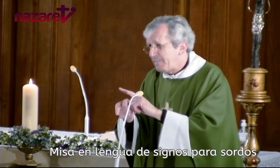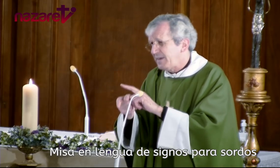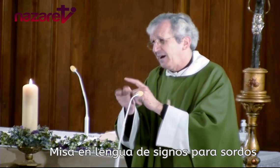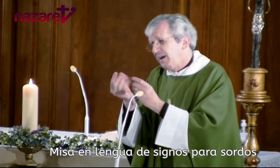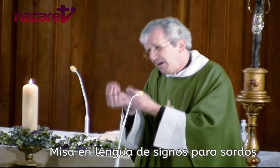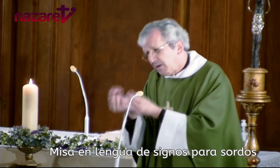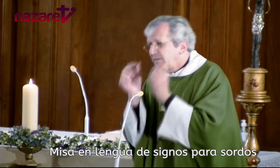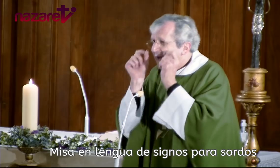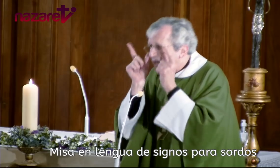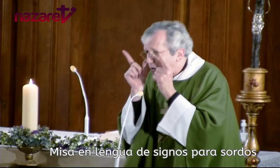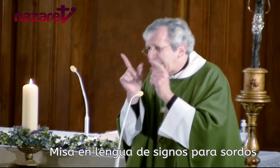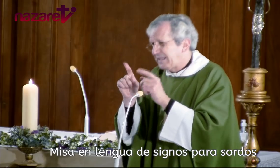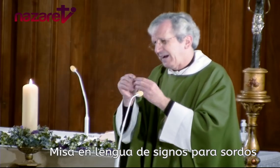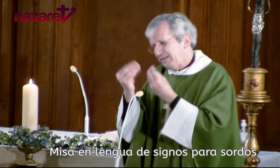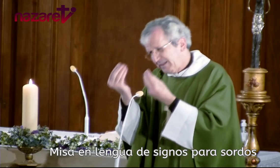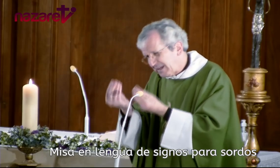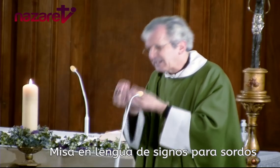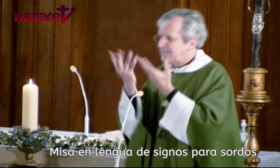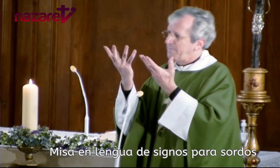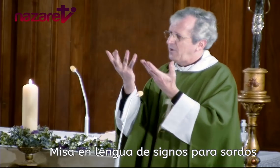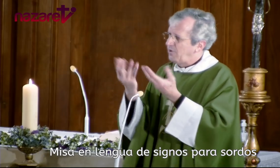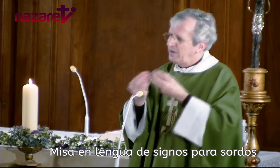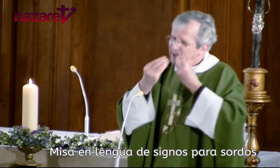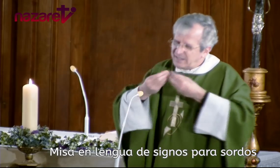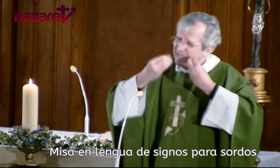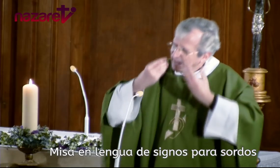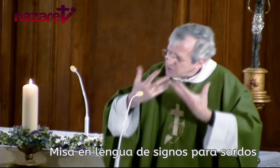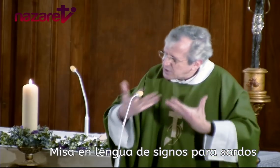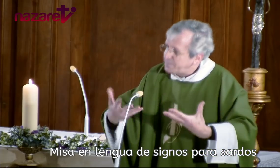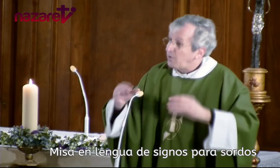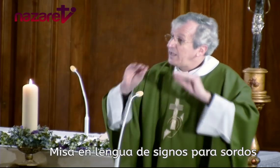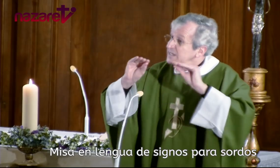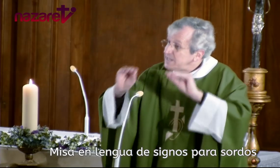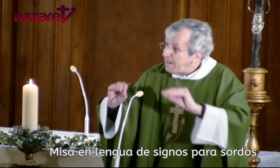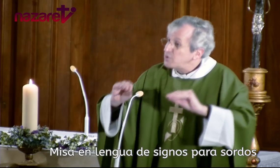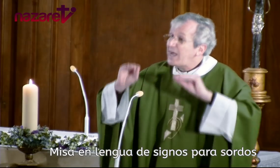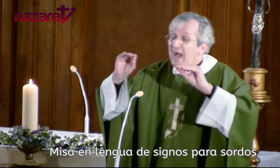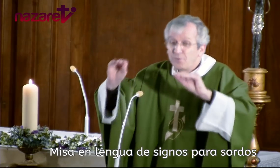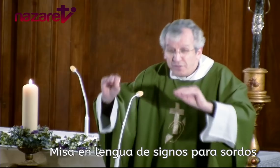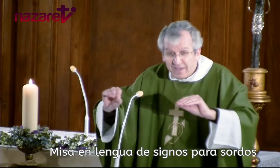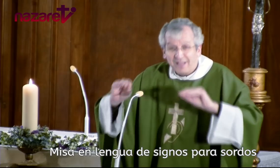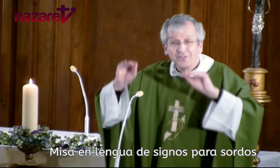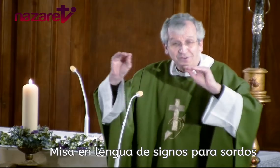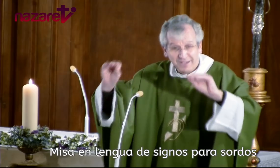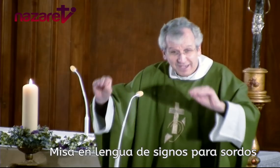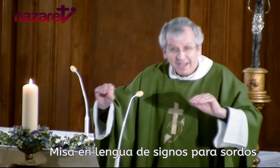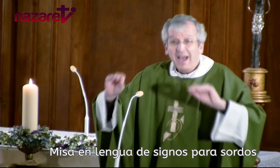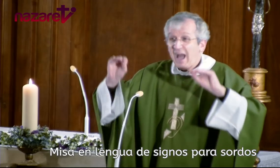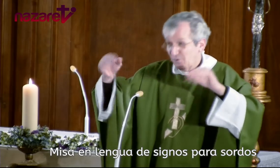cambia, date cuenta, tienes que ser mejor, tienes que hacer las cosas mejor. Si vamos anunciando a los